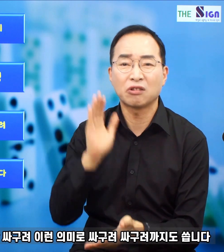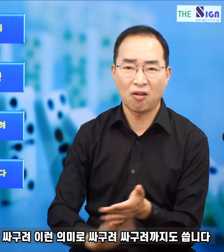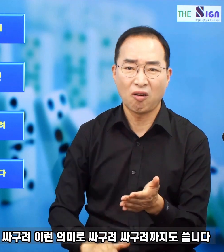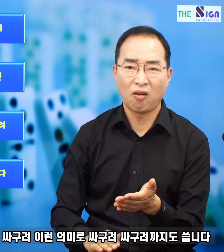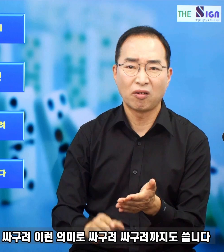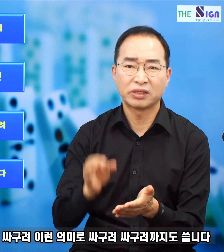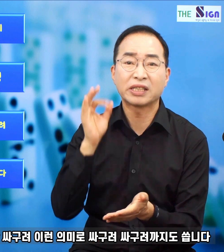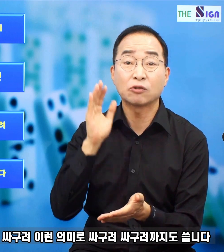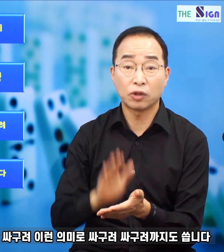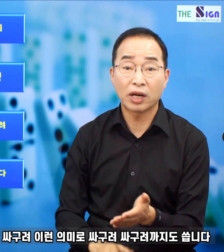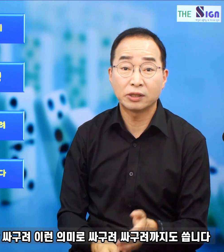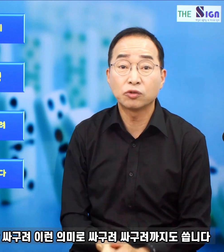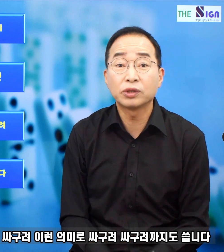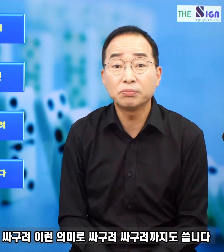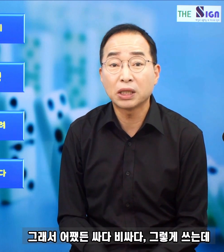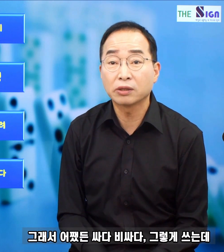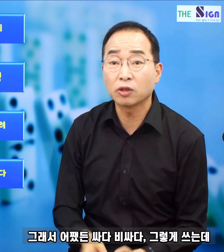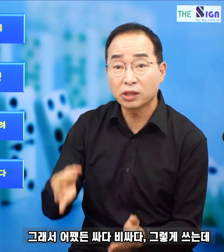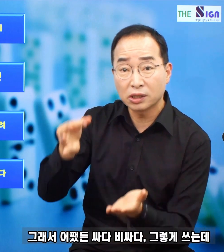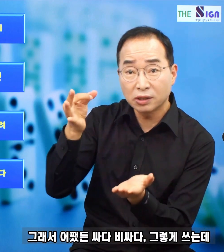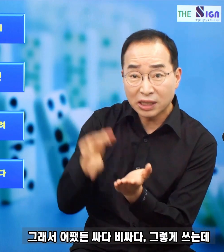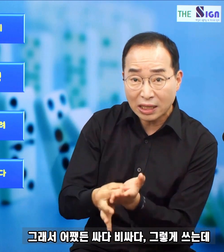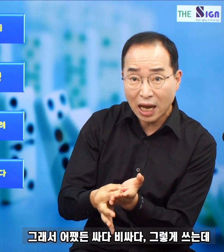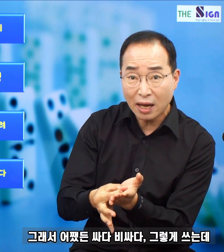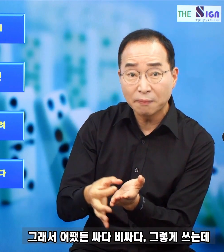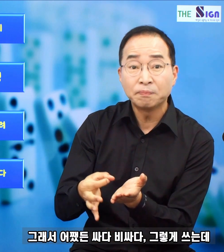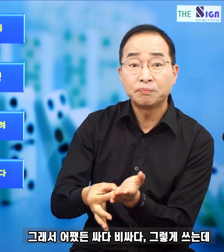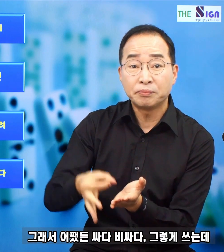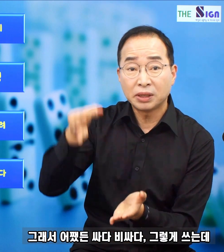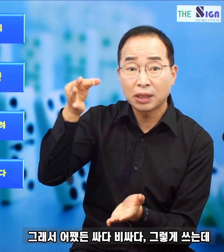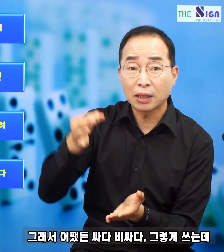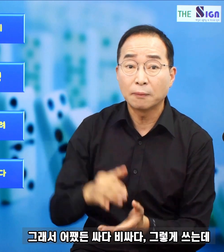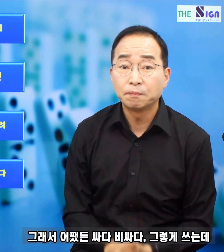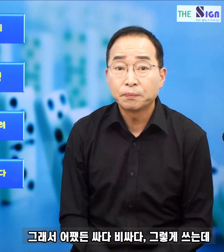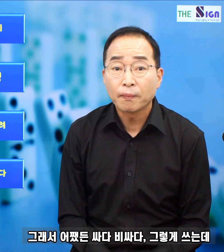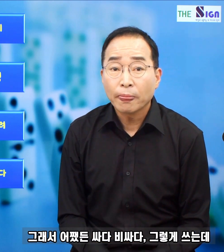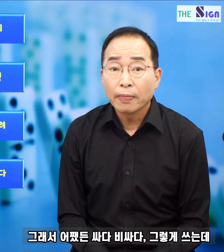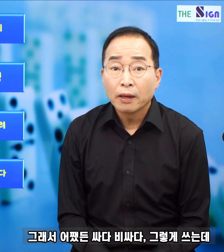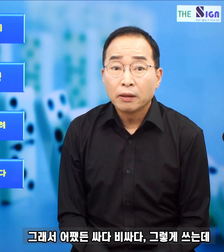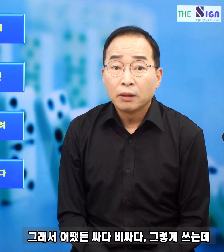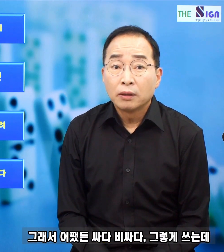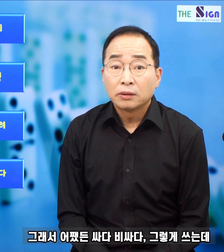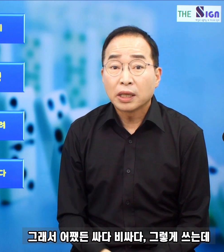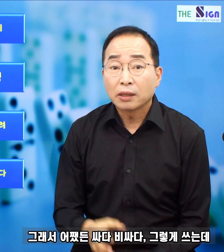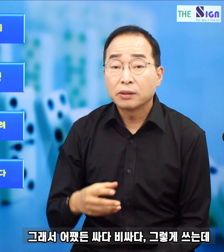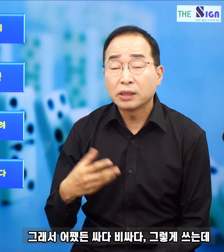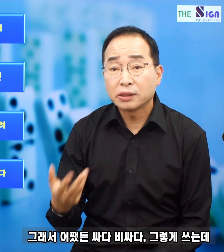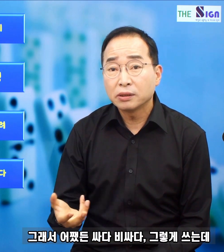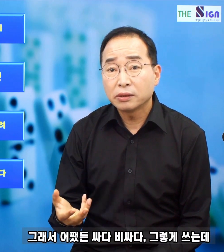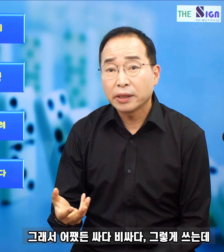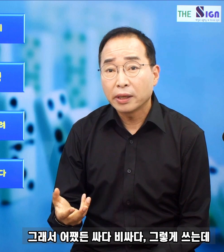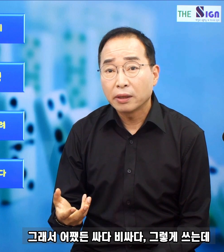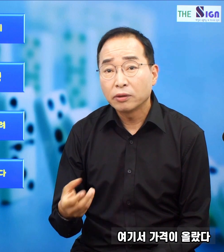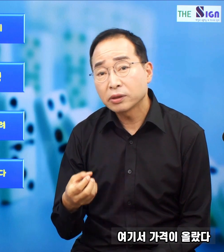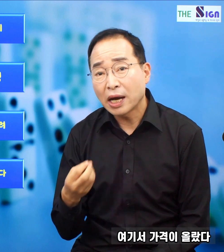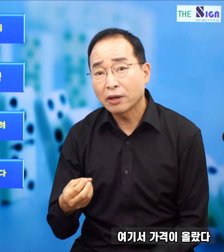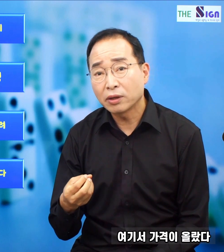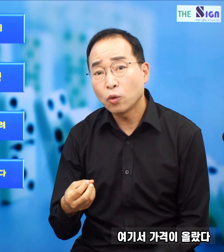싸구려까지도 씁니다. 그래서 어쨌든 싸다, 비싸다. 자, 그렇게 쓰는데 여기서 가격이